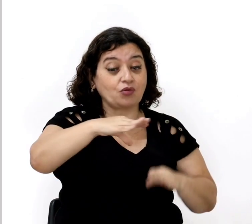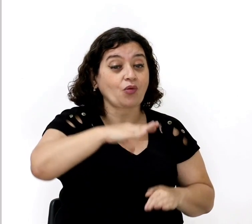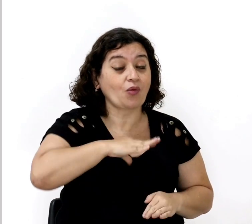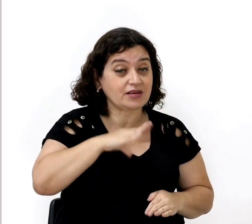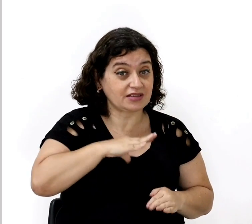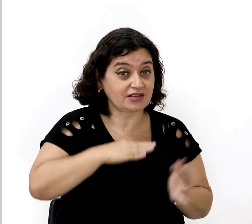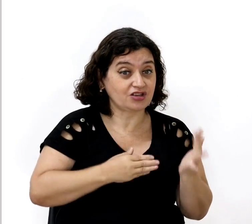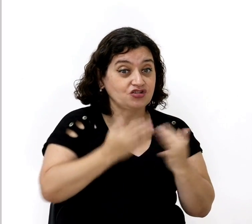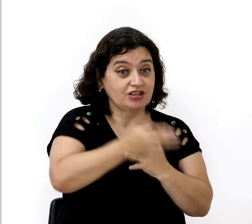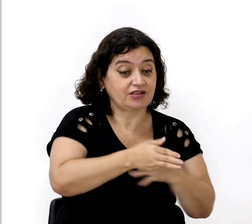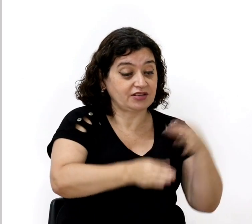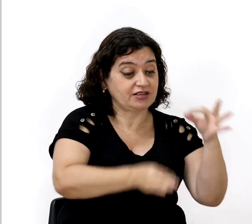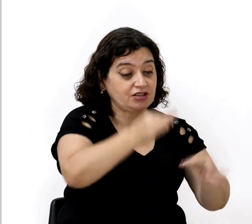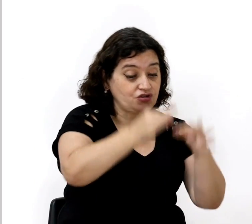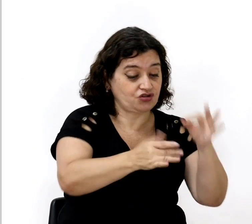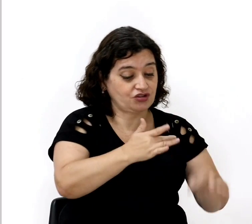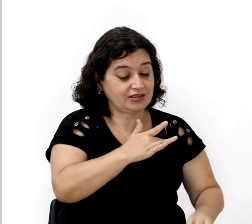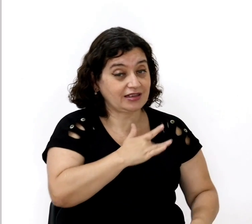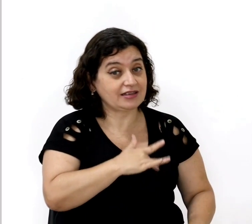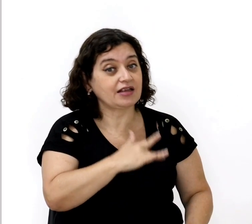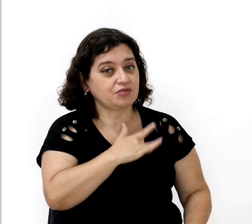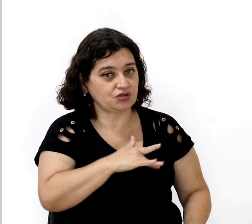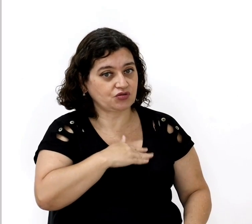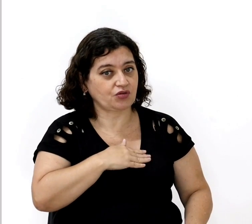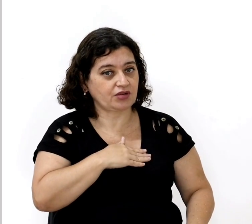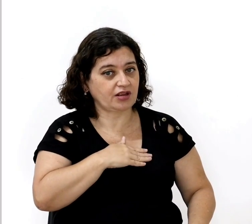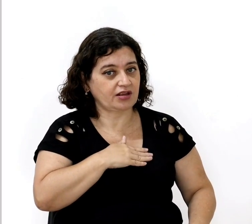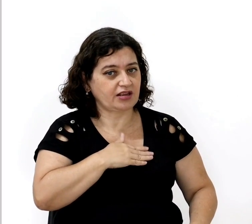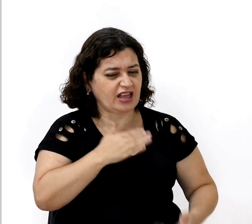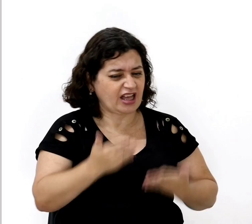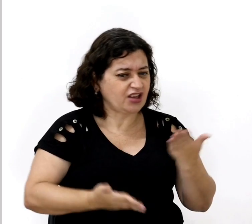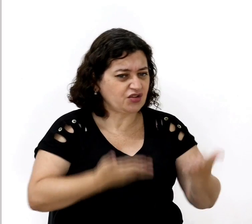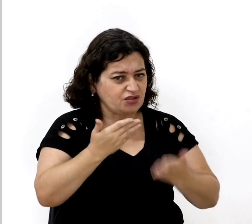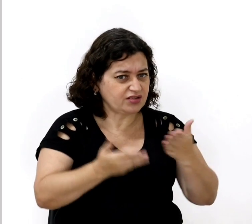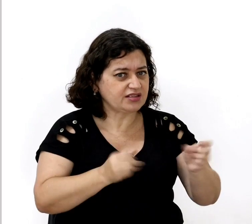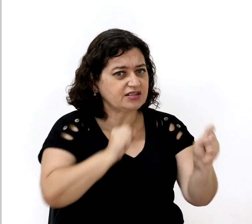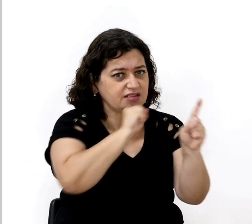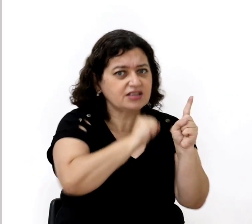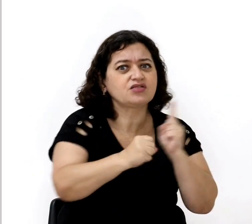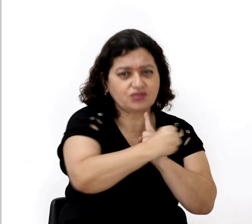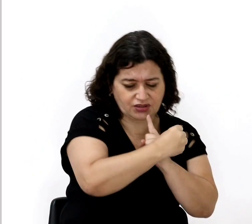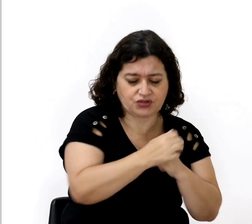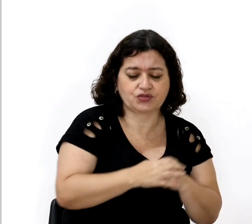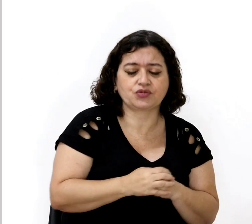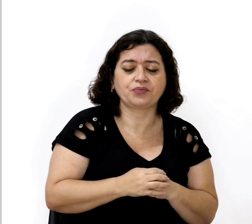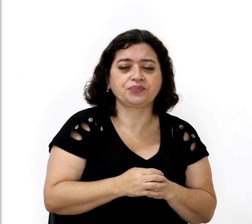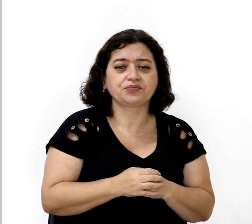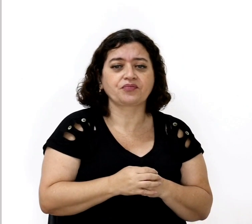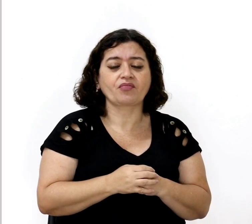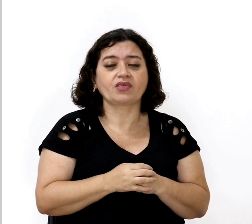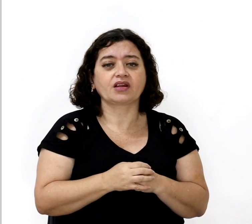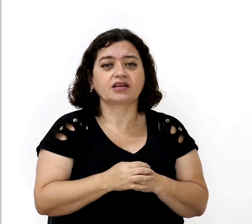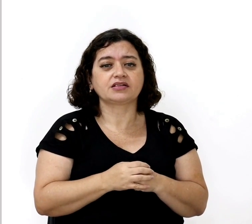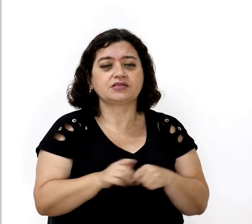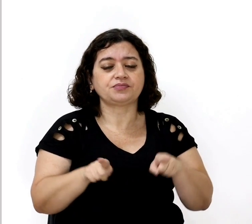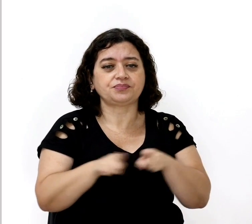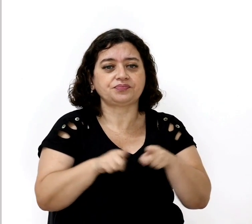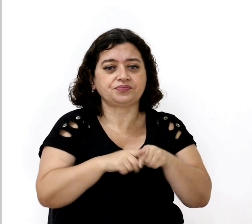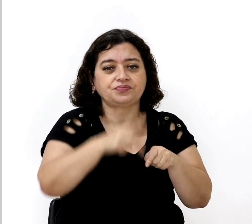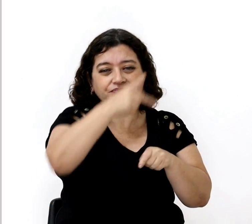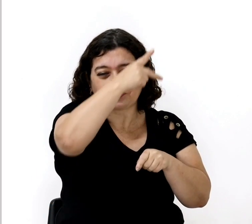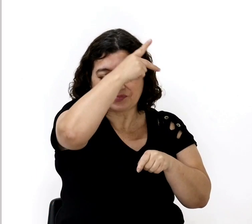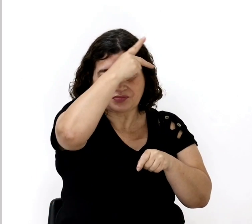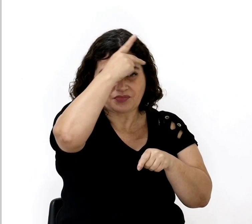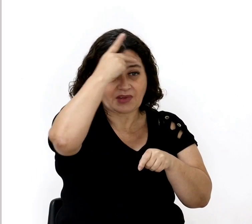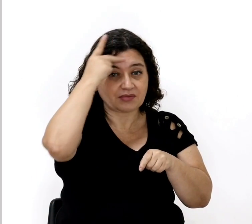a cidade por meio da justiça e da misericórdia. É a questão do serviço. E ele acrescenta até um item aqui, que é a questão de